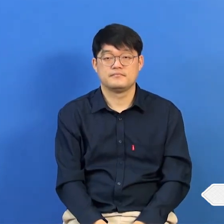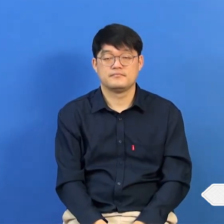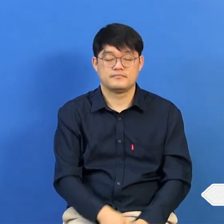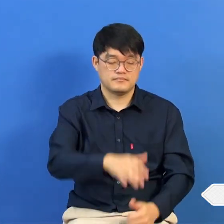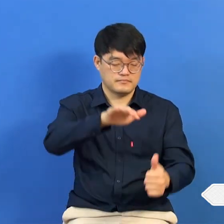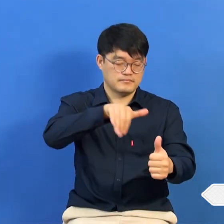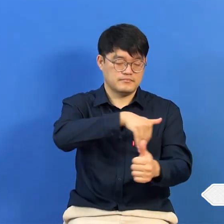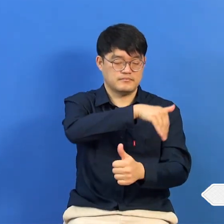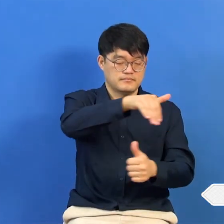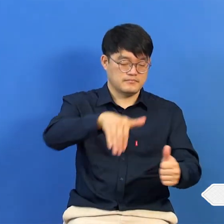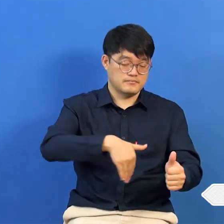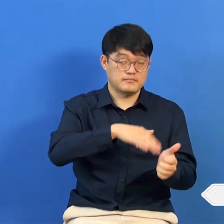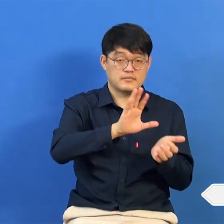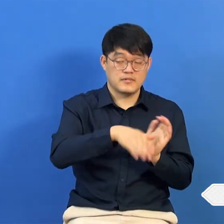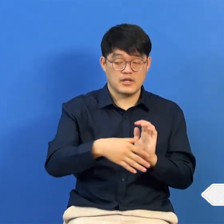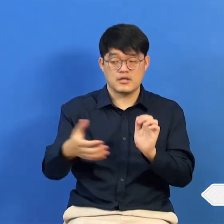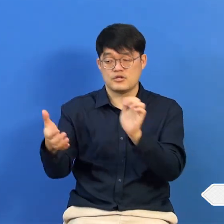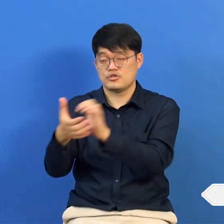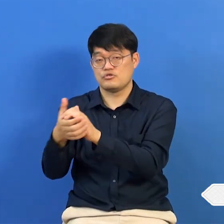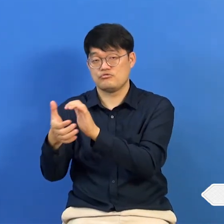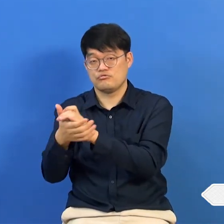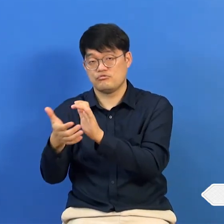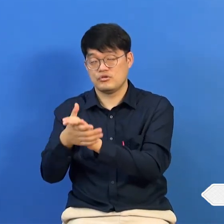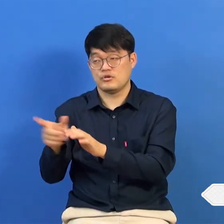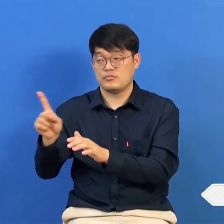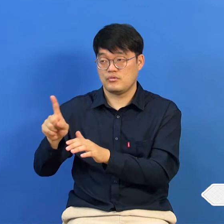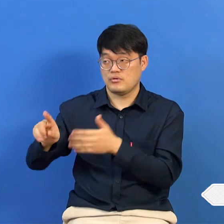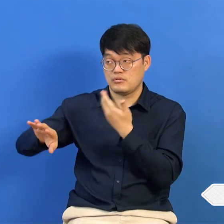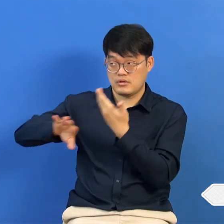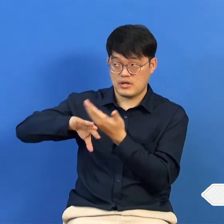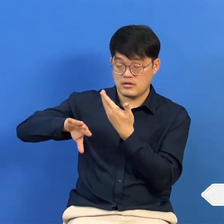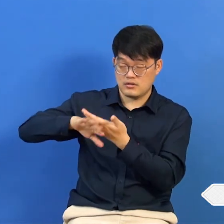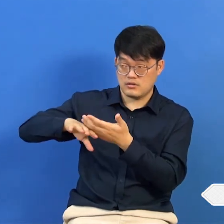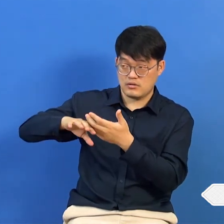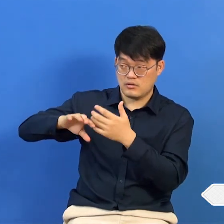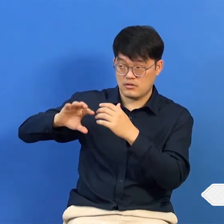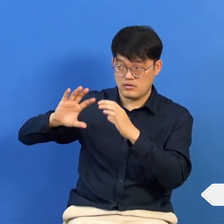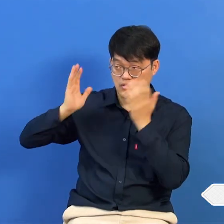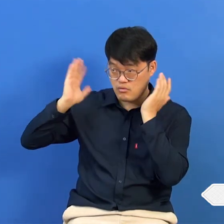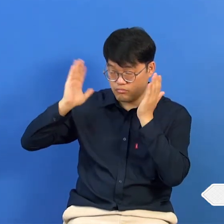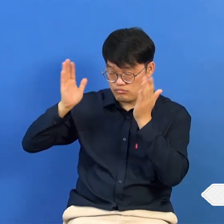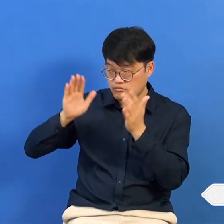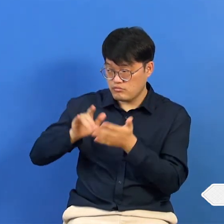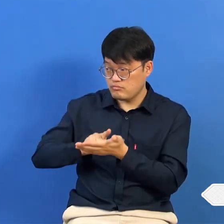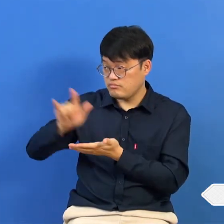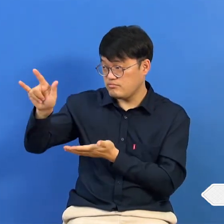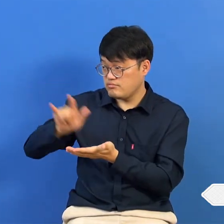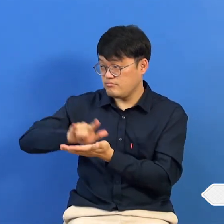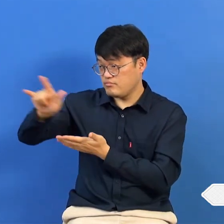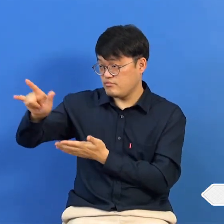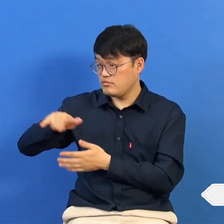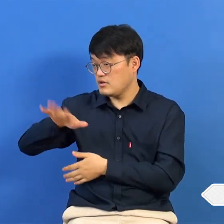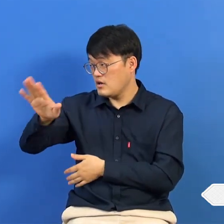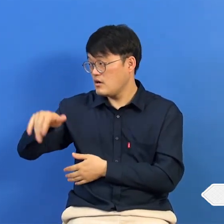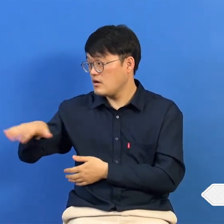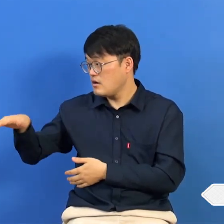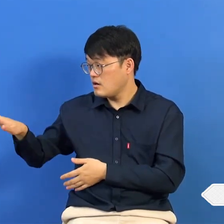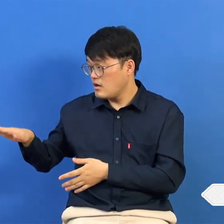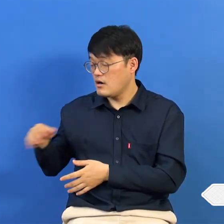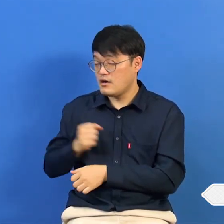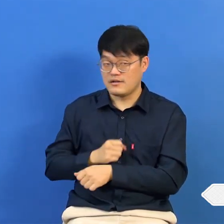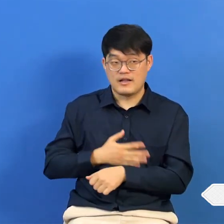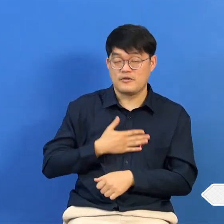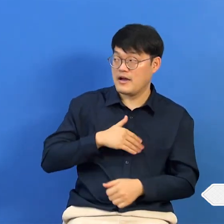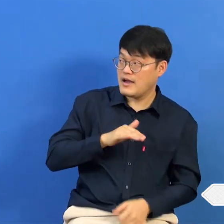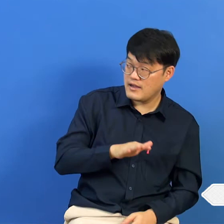총각 때 친구들이 한 사람 한 사람 유학 가는 것을 보면서 나도 유학이나 가야 되겠다. 하나님 그것도 또